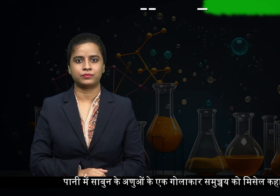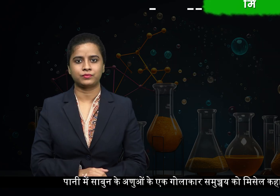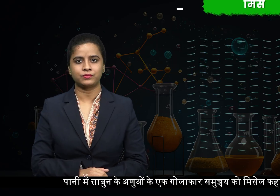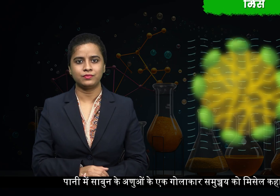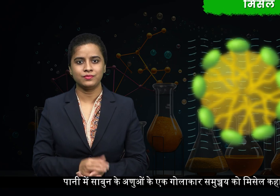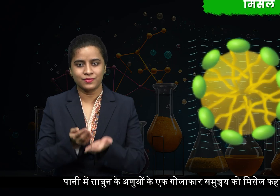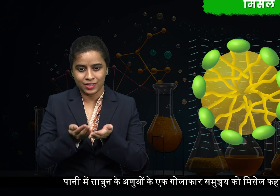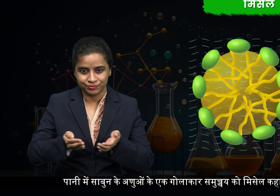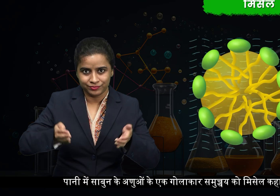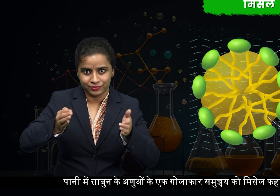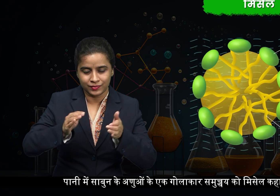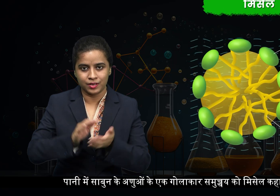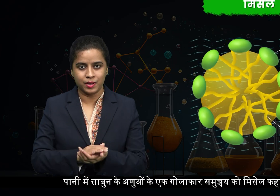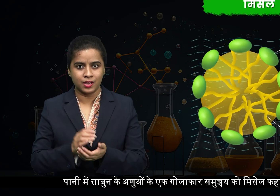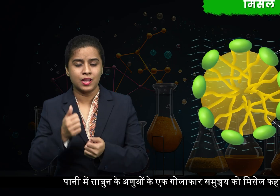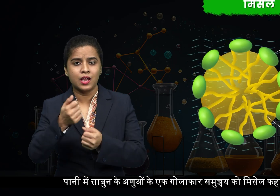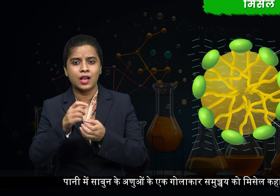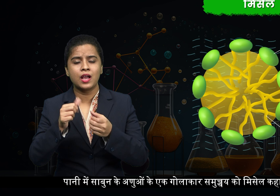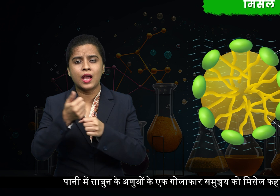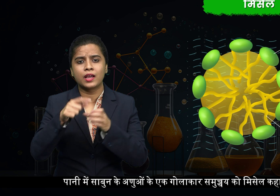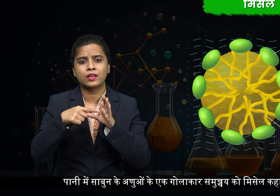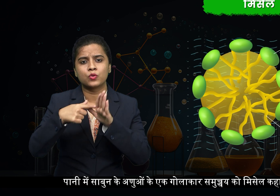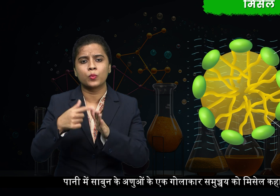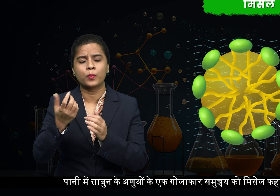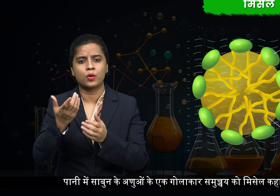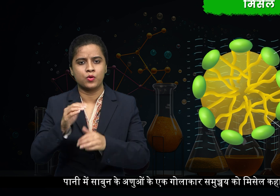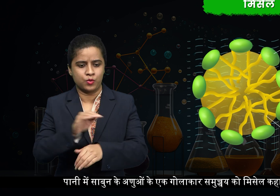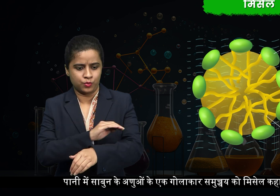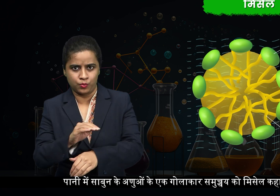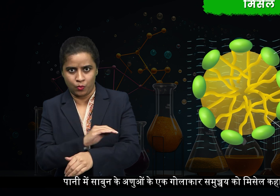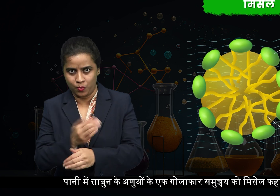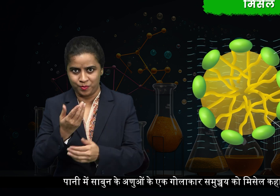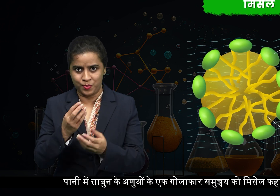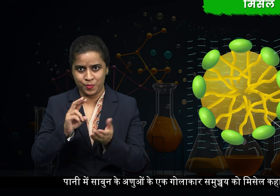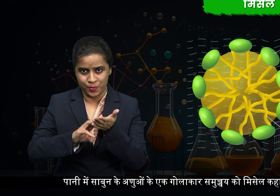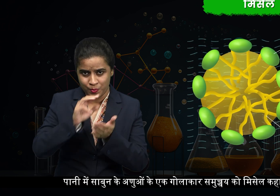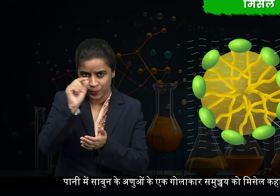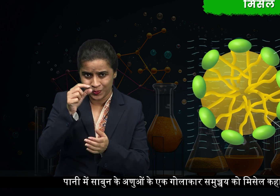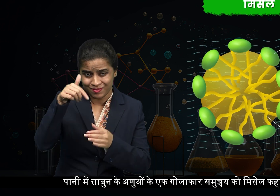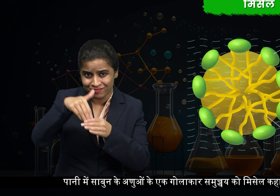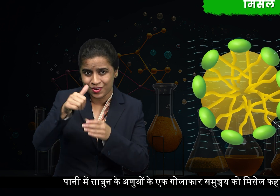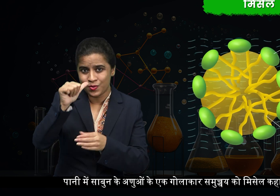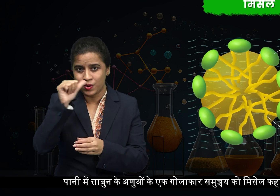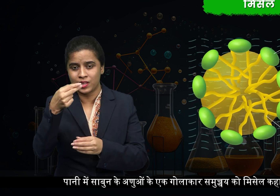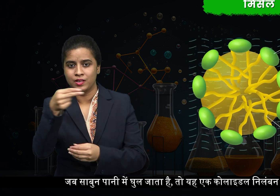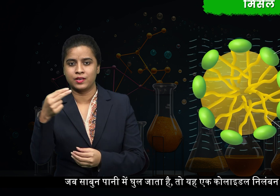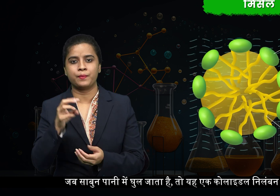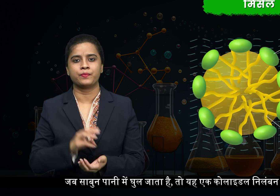पानी में साबुन के अणुओं को एक गोलाकार समुच्च को मिसेल कहा जाता है। जब